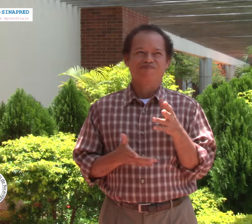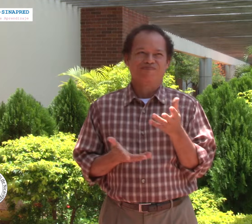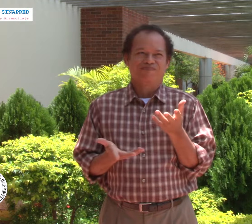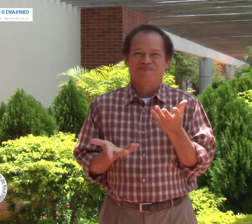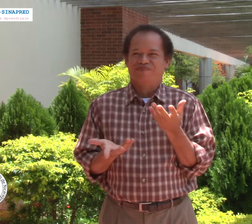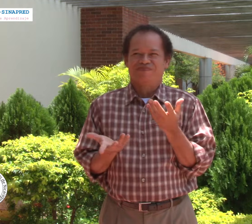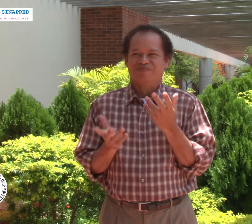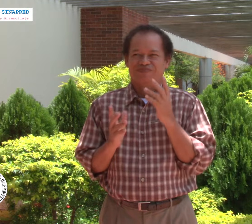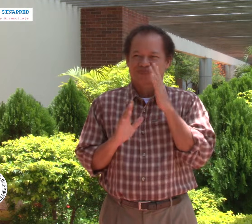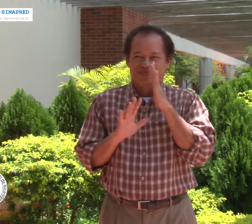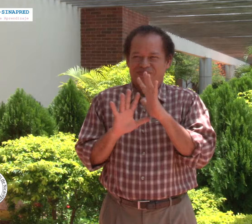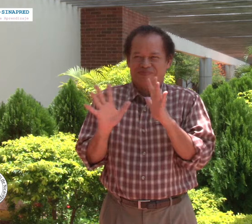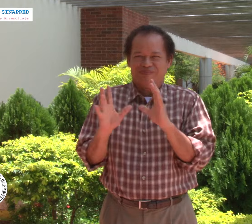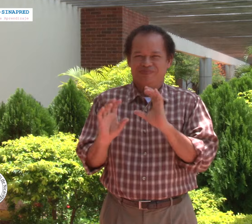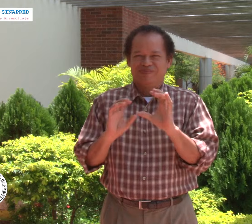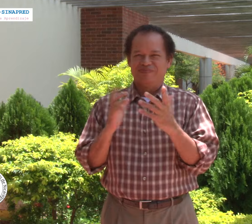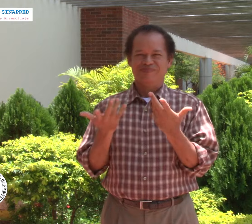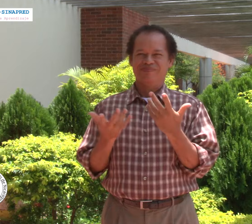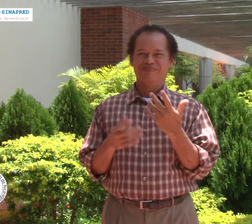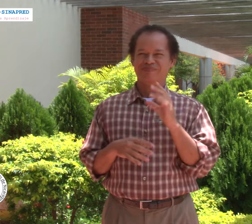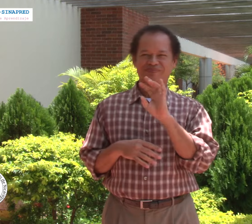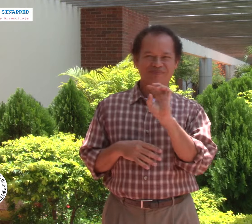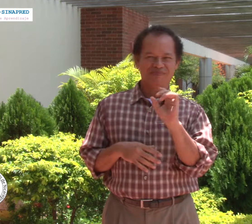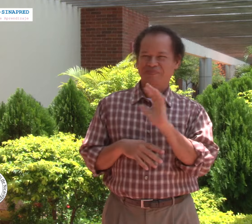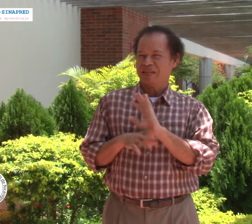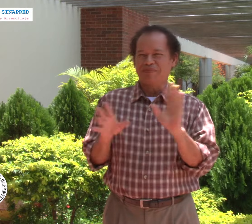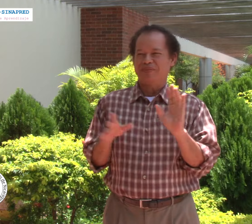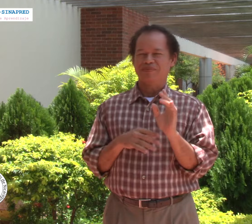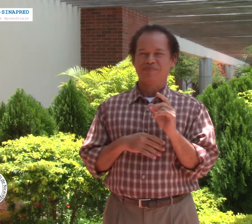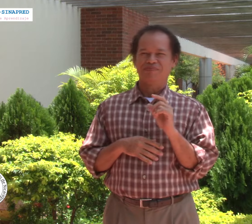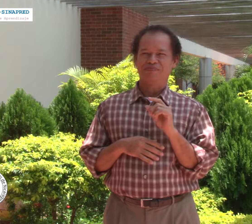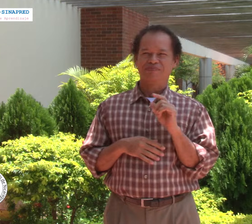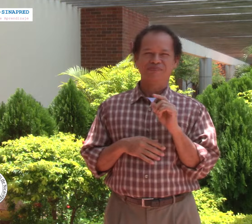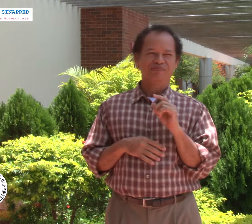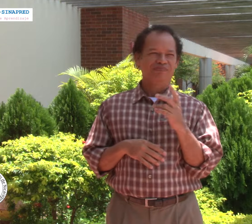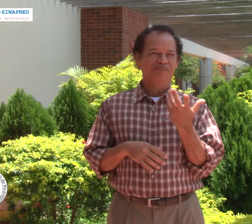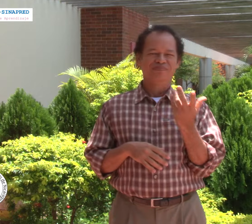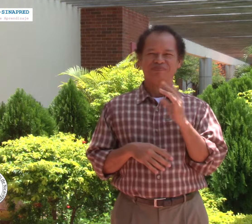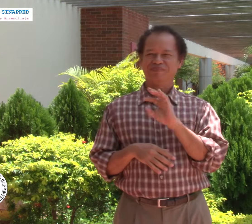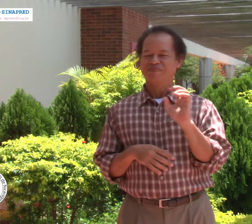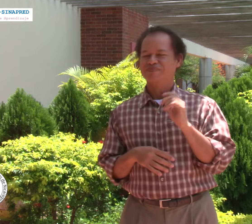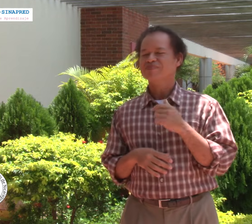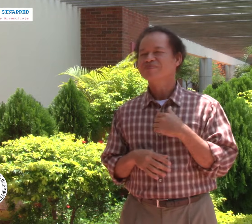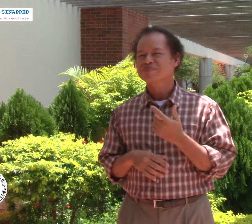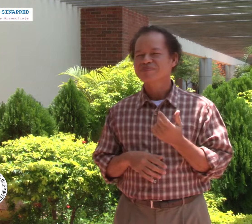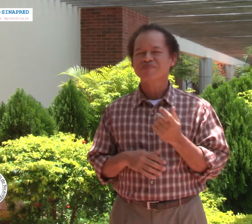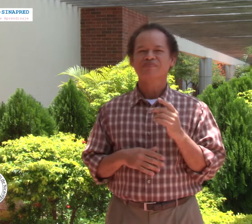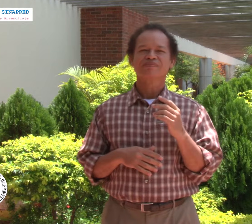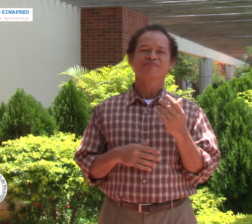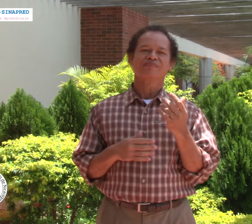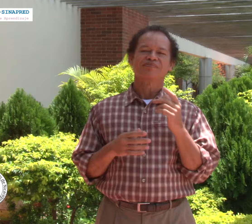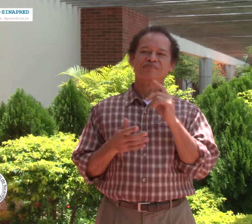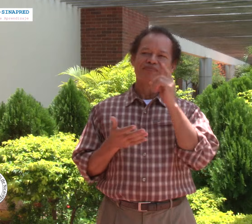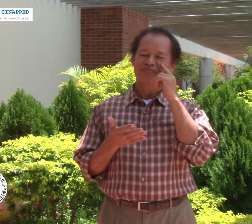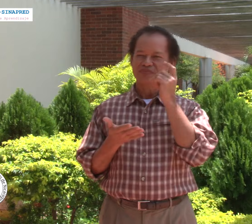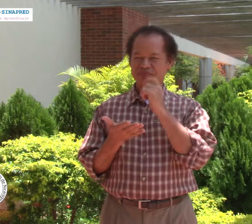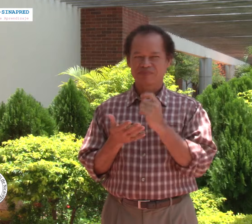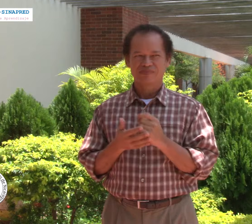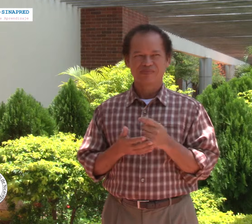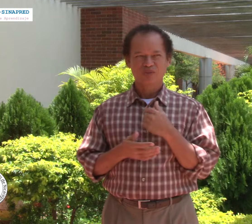actualmente y nos enseñaron, por ejemplo, solamente con deletreos. Yo era bastante curioso, a mí me gustaba